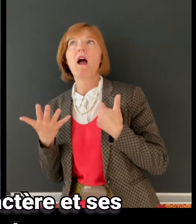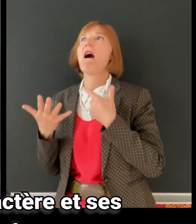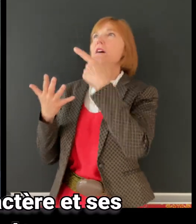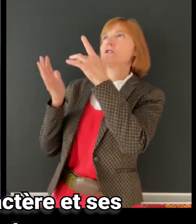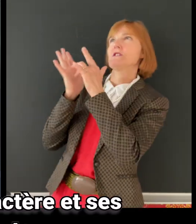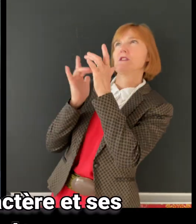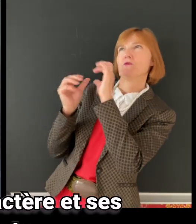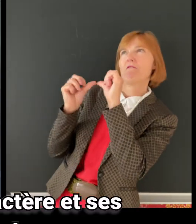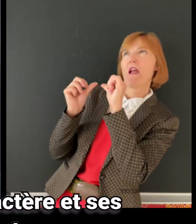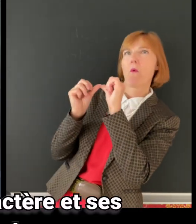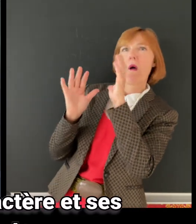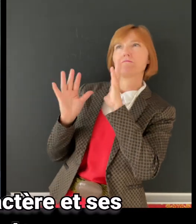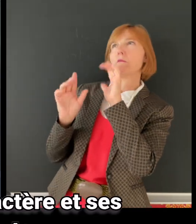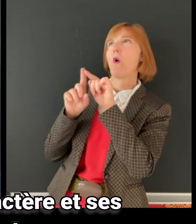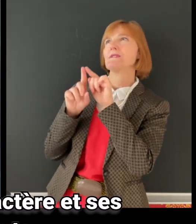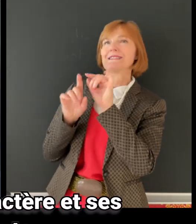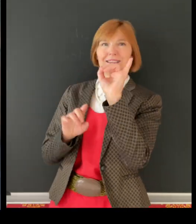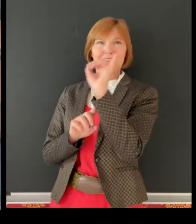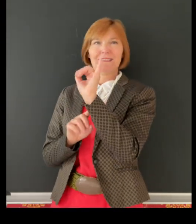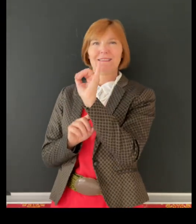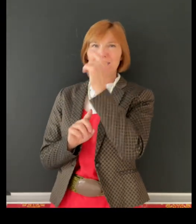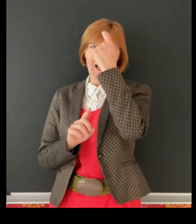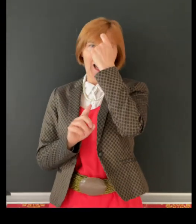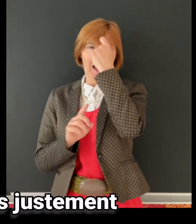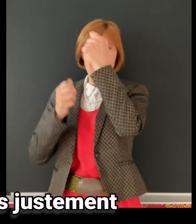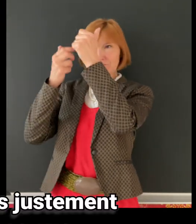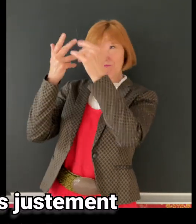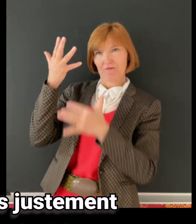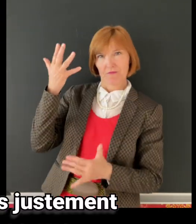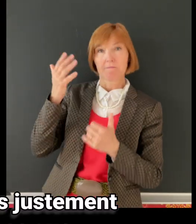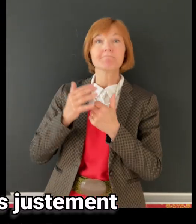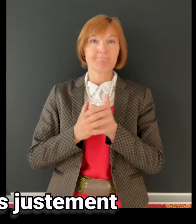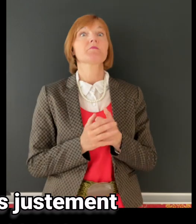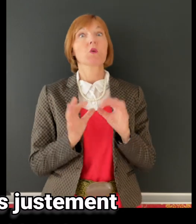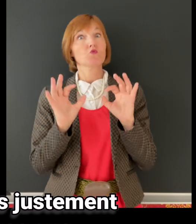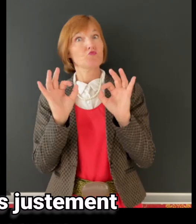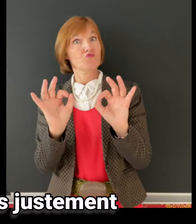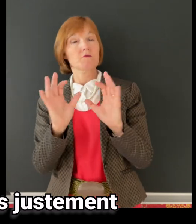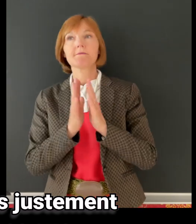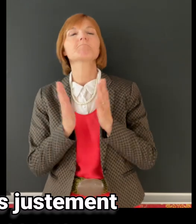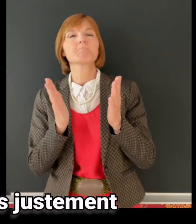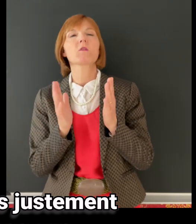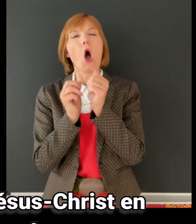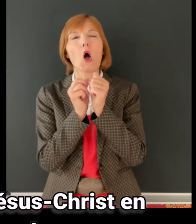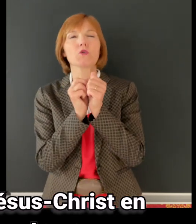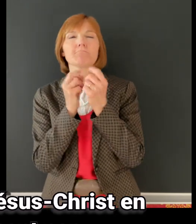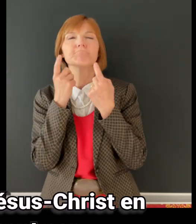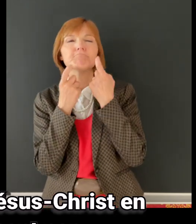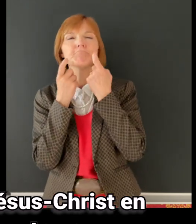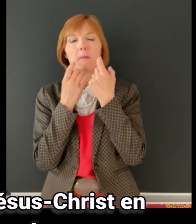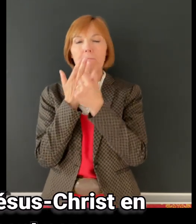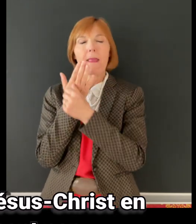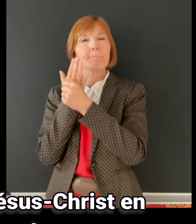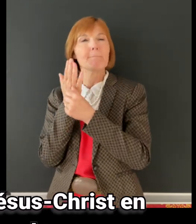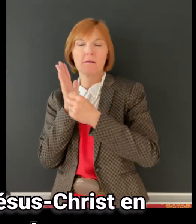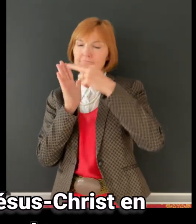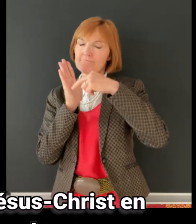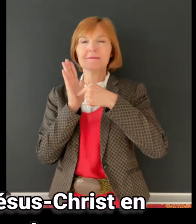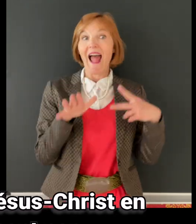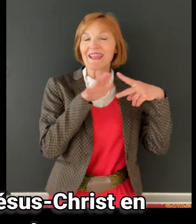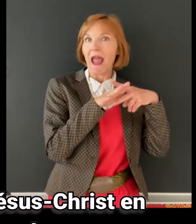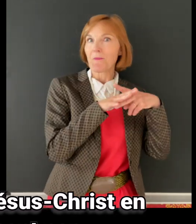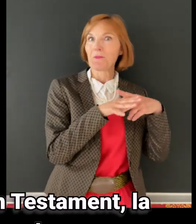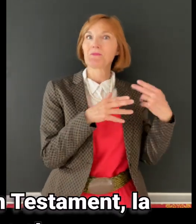est dans son caractère et ses attributs. Et nous allons justement regarder ce que dit la Bible de Jésus-Christ, en